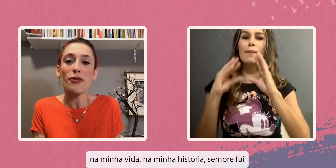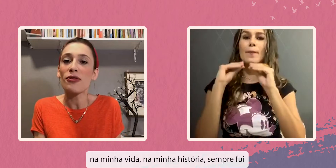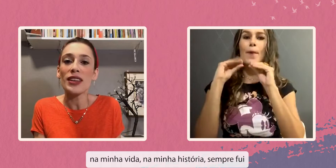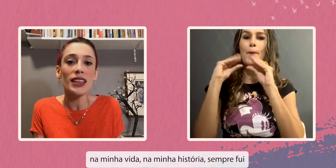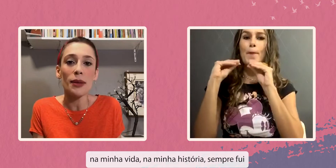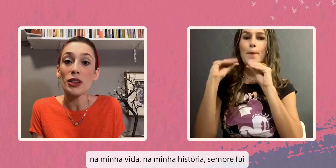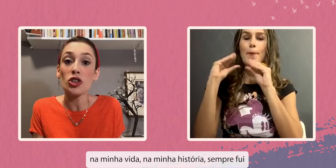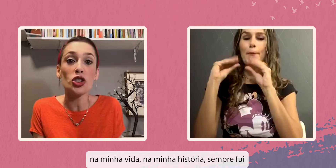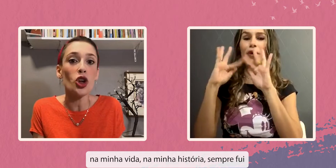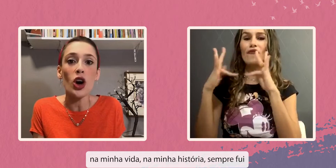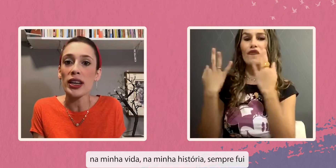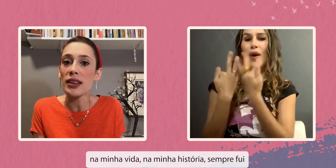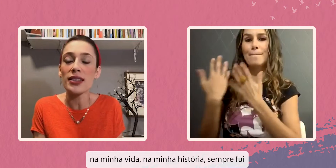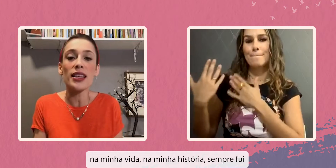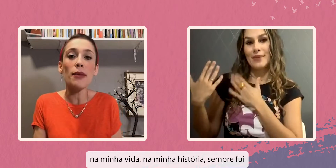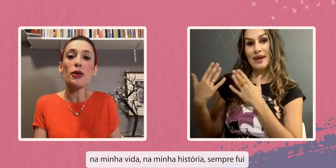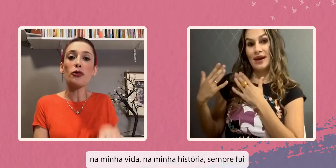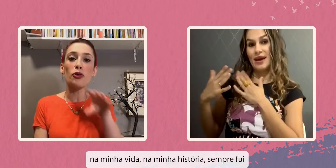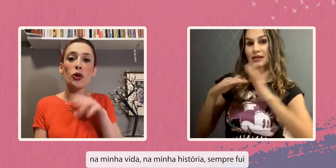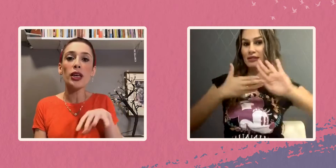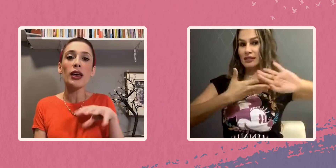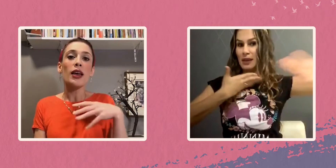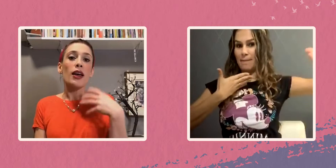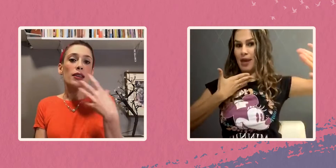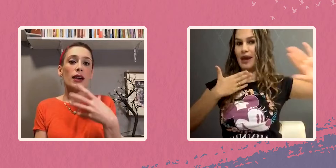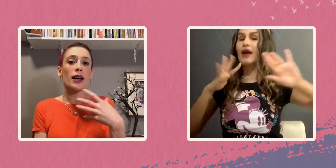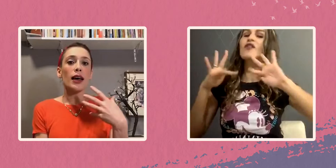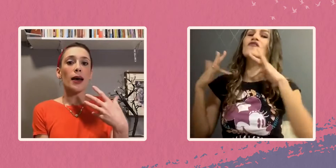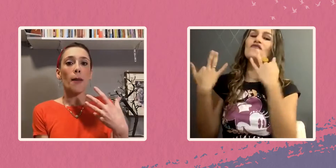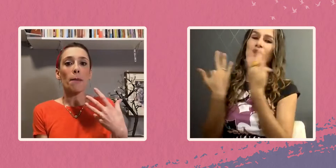na minha vida, na minha história, sempre fui